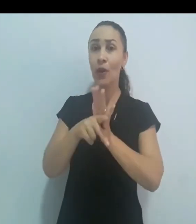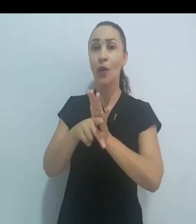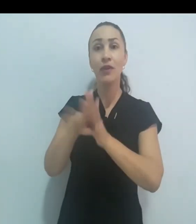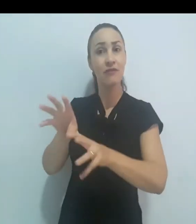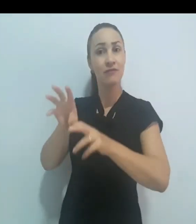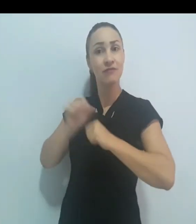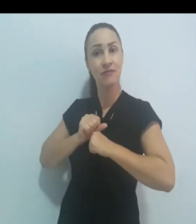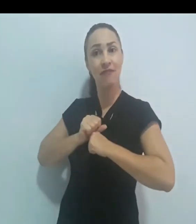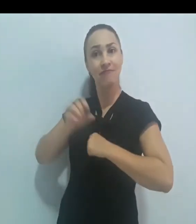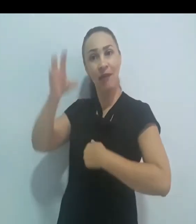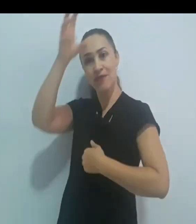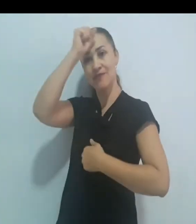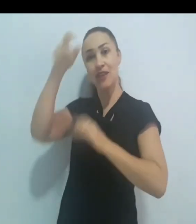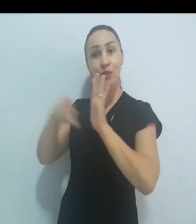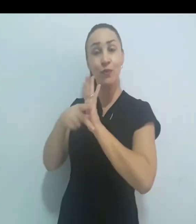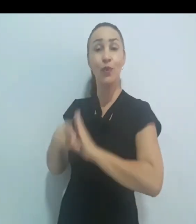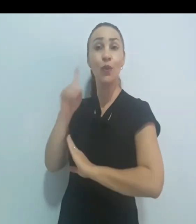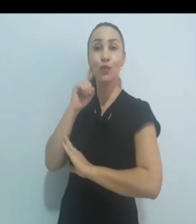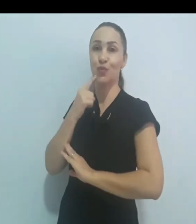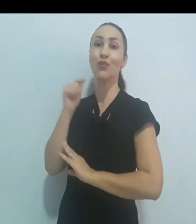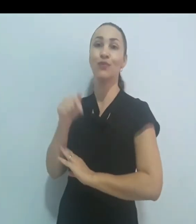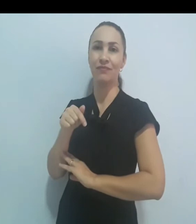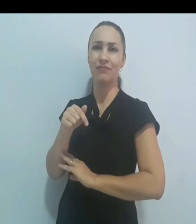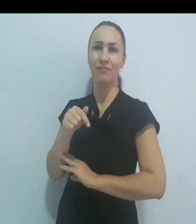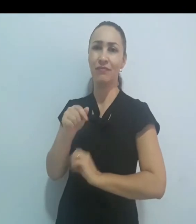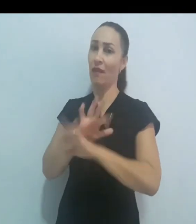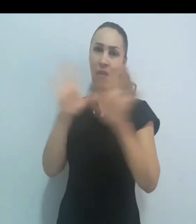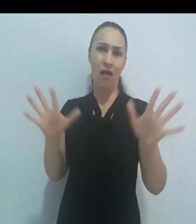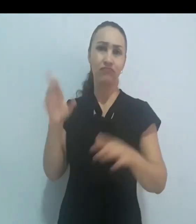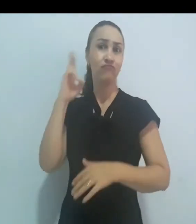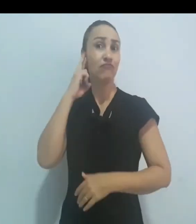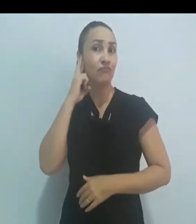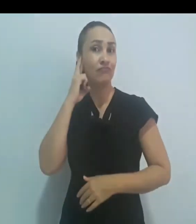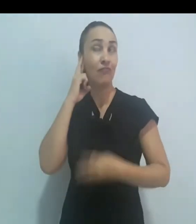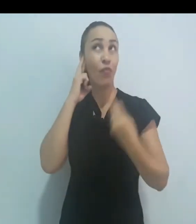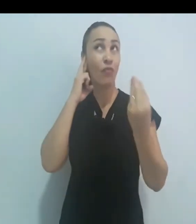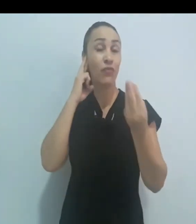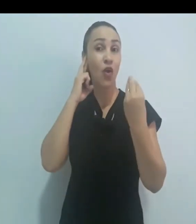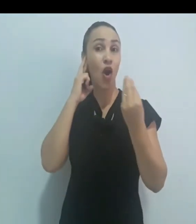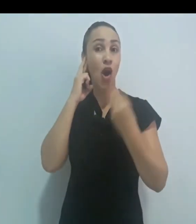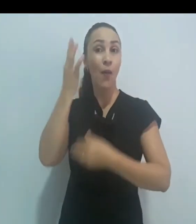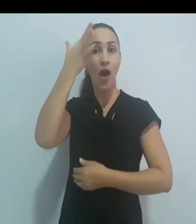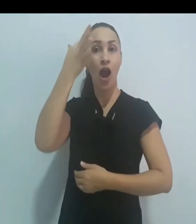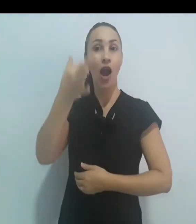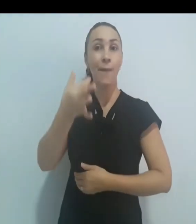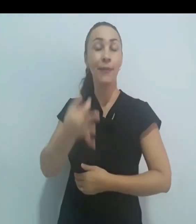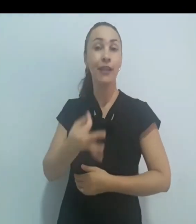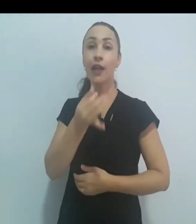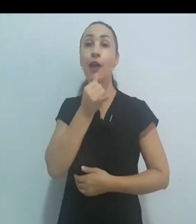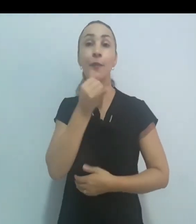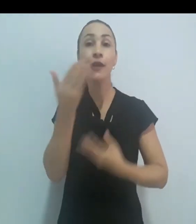no aprendizado do surdo, né? Por questões óbvias, né? Porque eles não ouvem. E se não ouvem, como é que